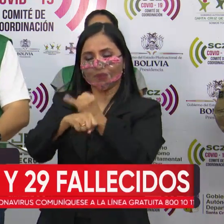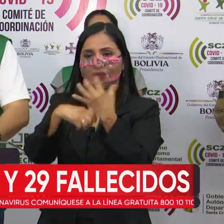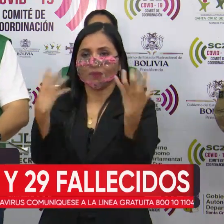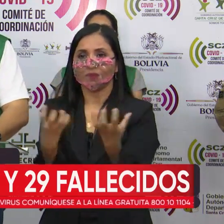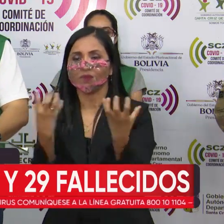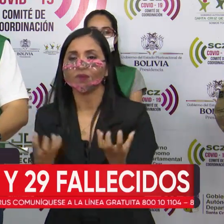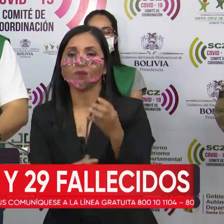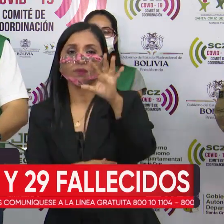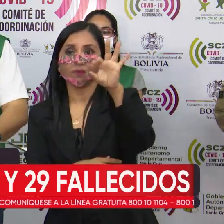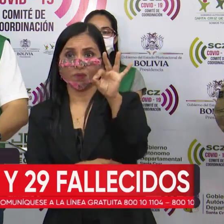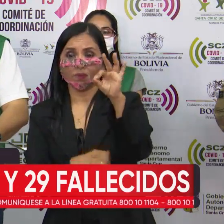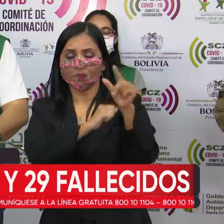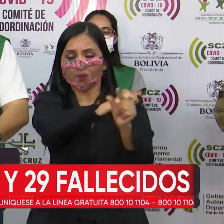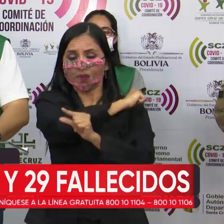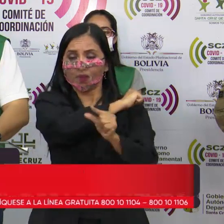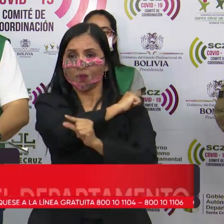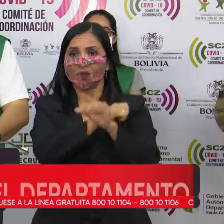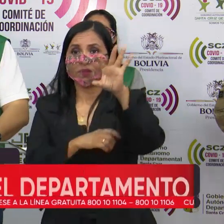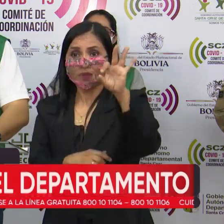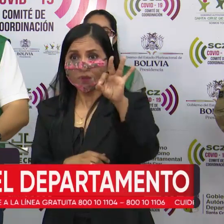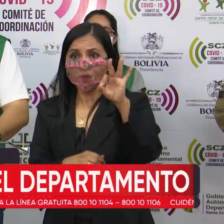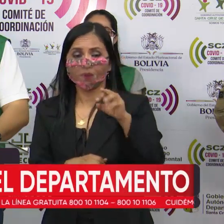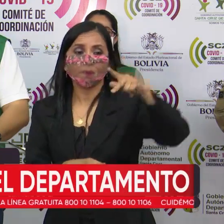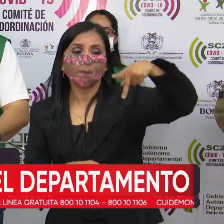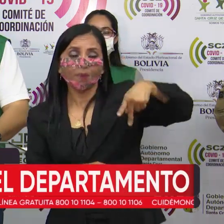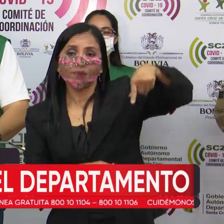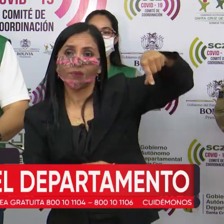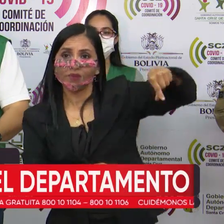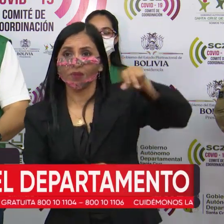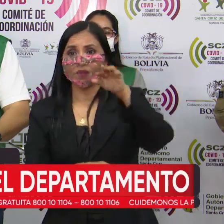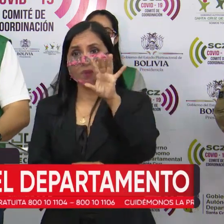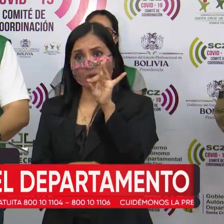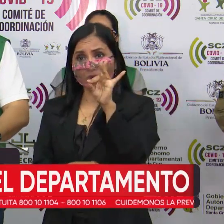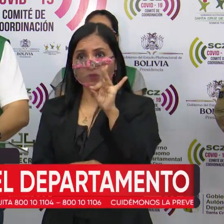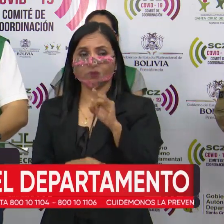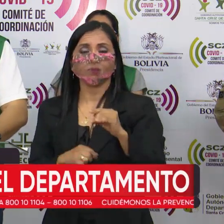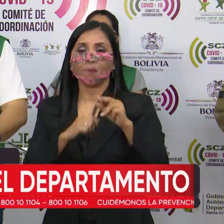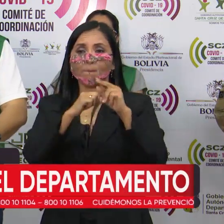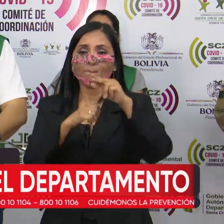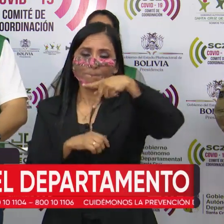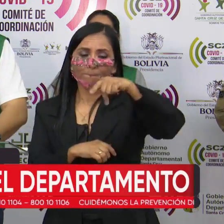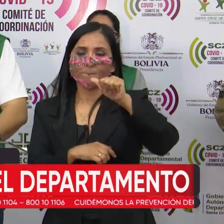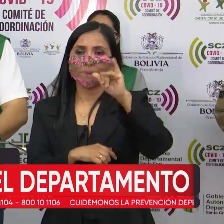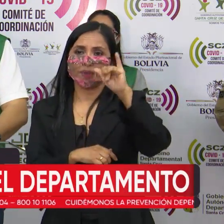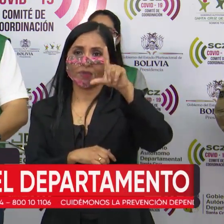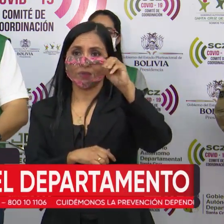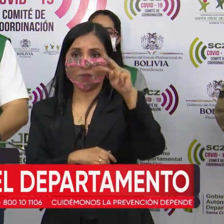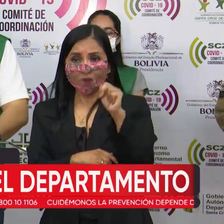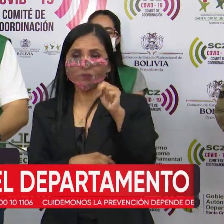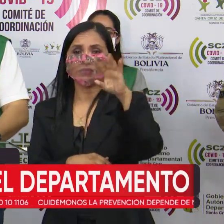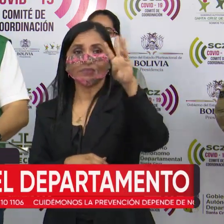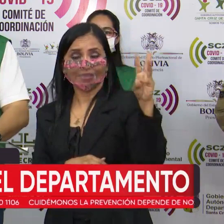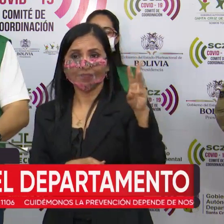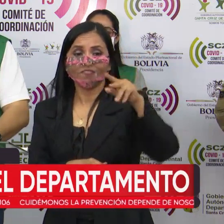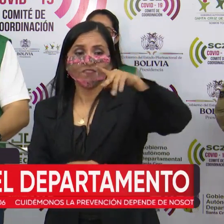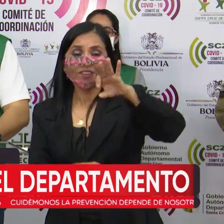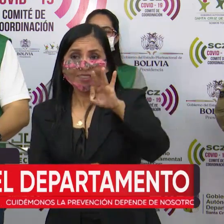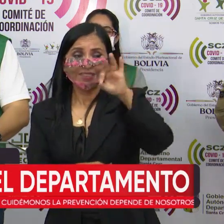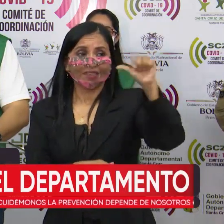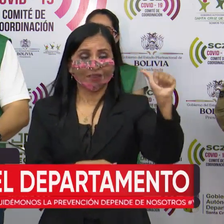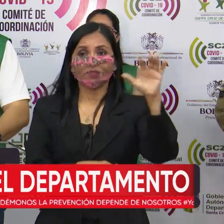9, La Guardia 9, Puerto Quijarro 8, Pailón 6, Fernández Alonso